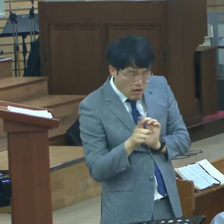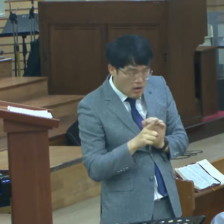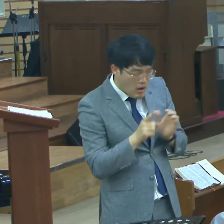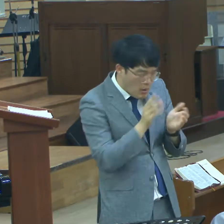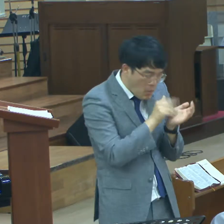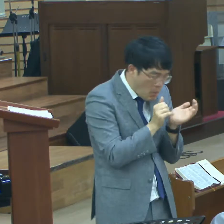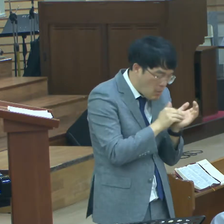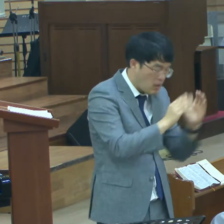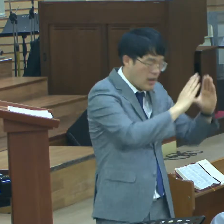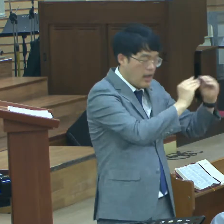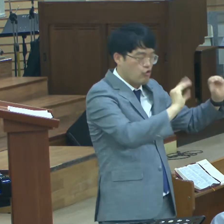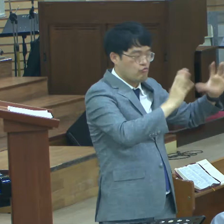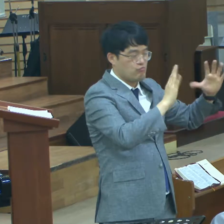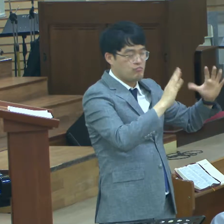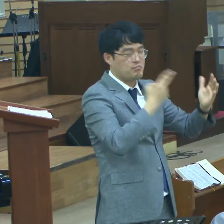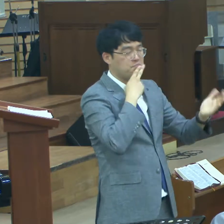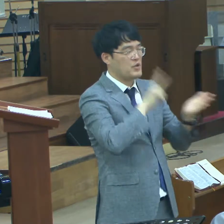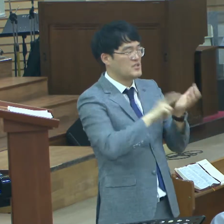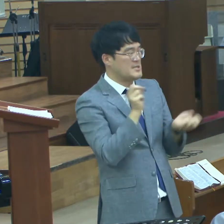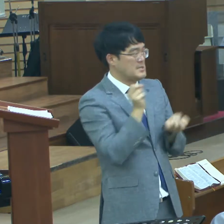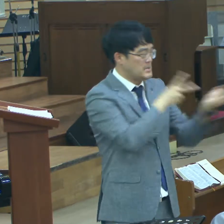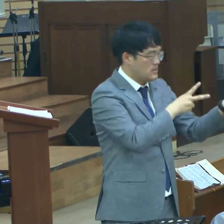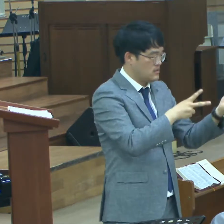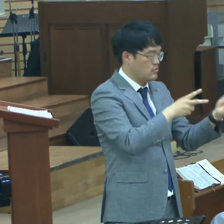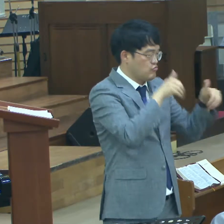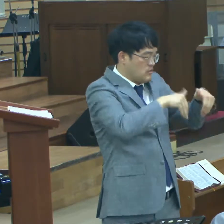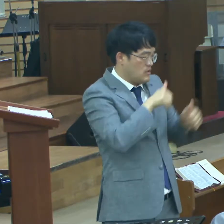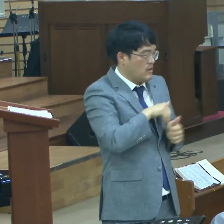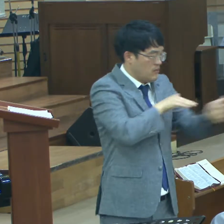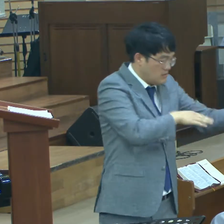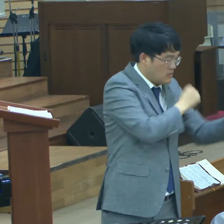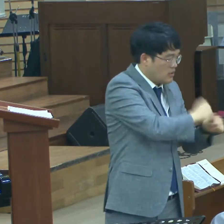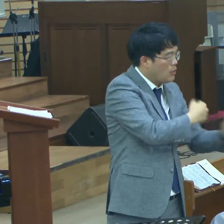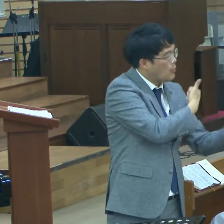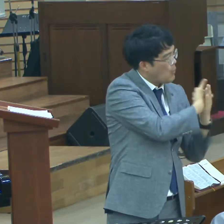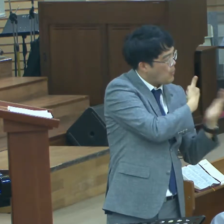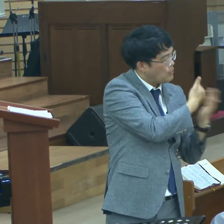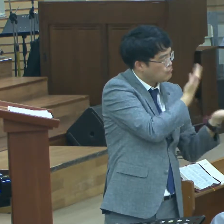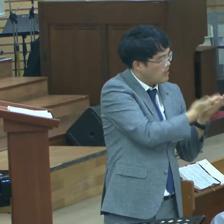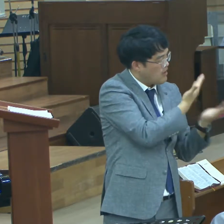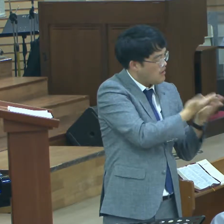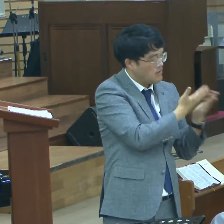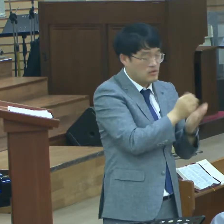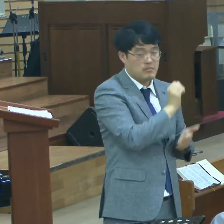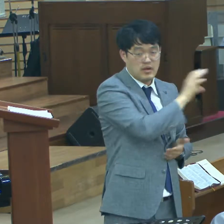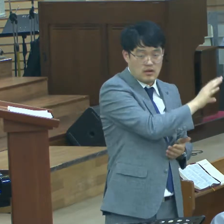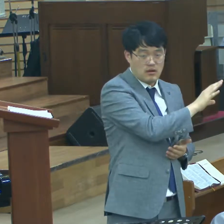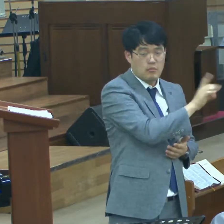영적으로 자기네들도 기도를 하니까 하나님이 그거 안 좋아하는 거 알죠. 알면서도